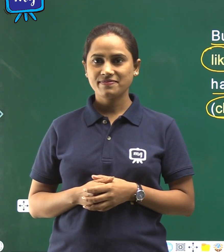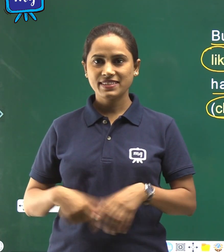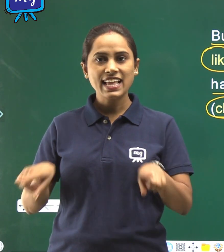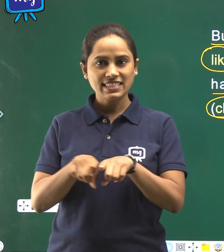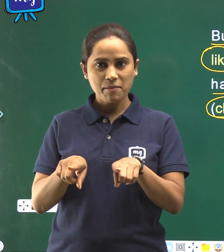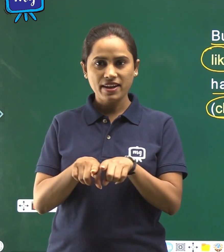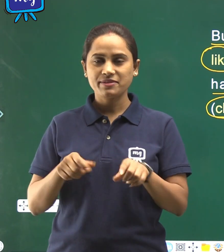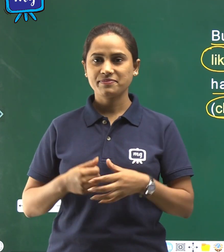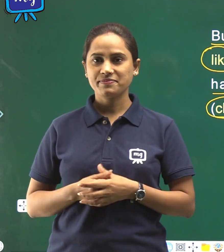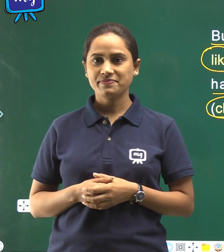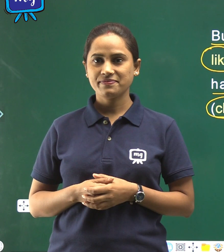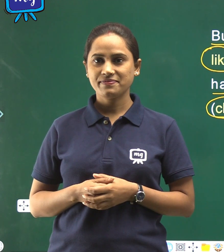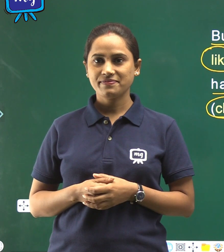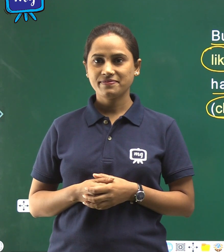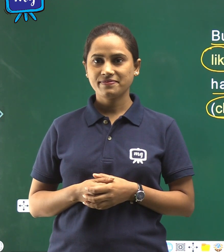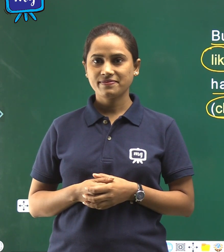समान.